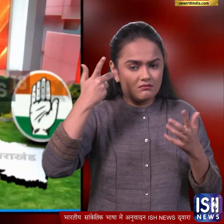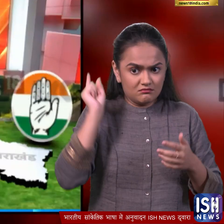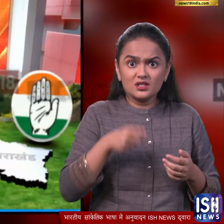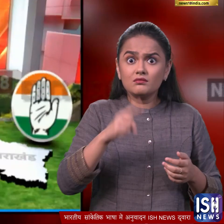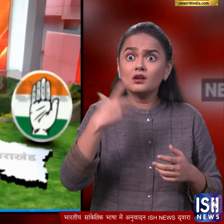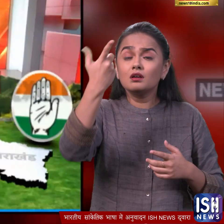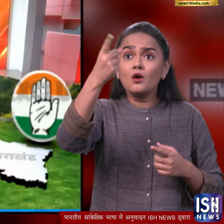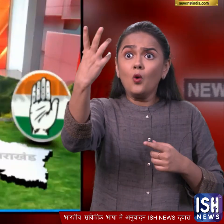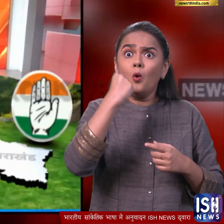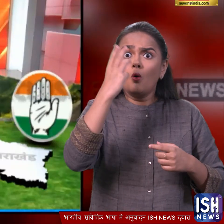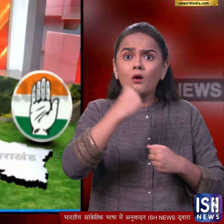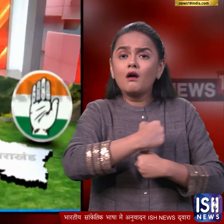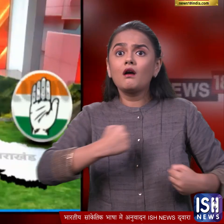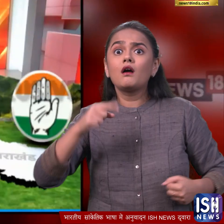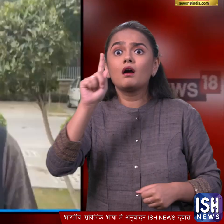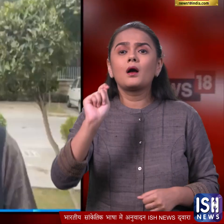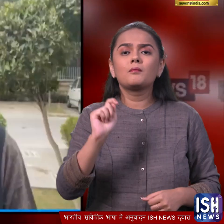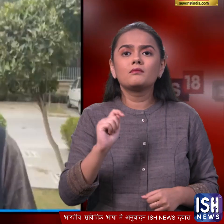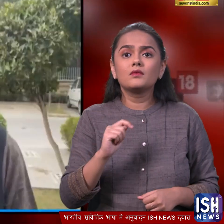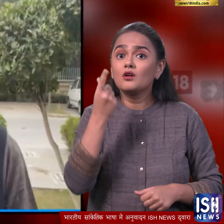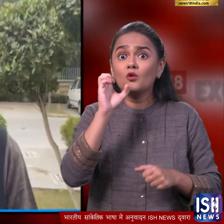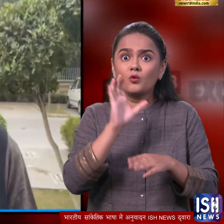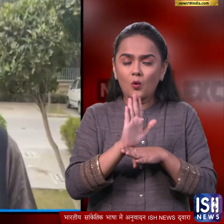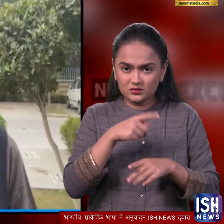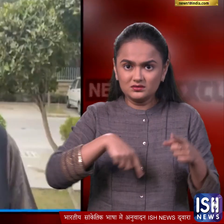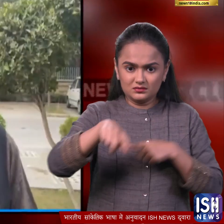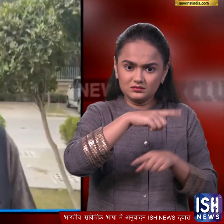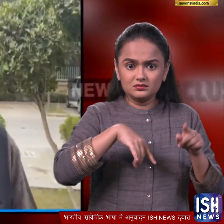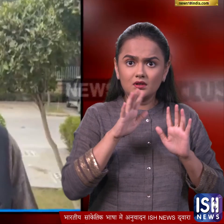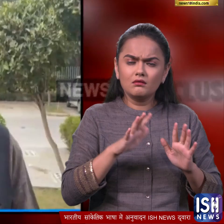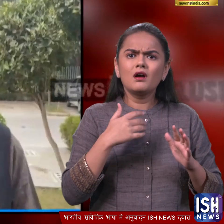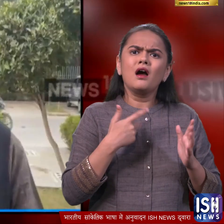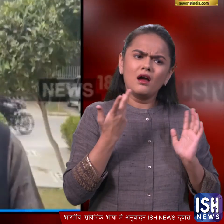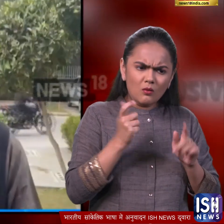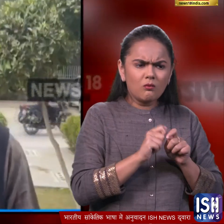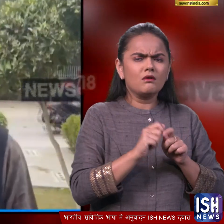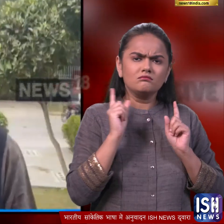के हक पर डाका करार दिया। जो कांग्रेस का कार्यकर्ता है वो